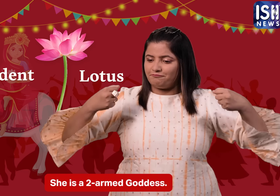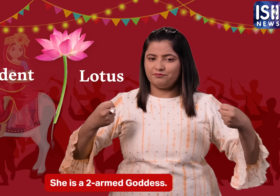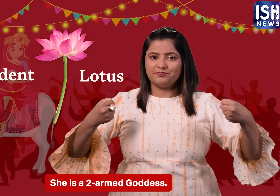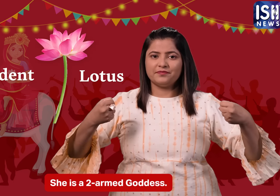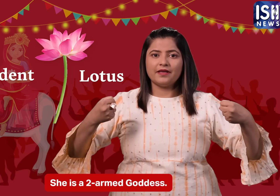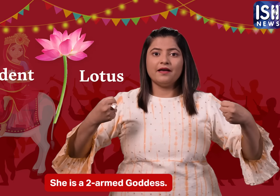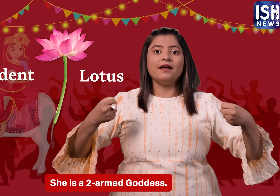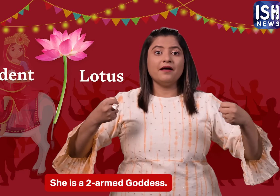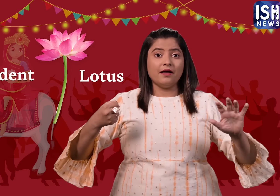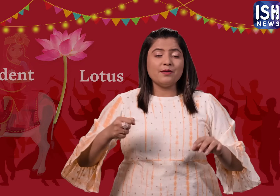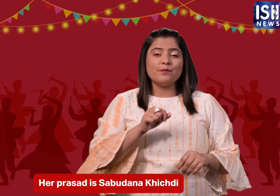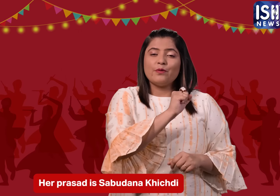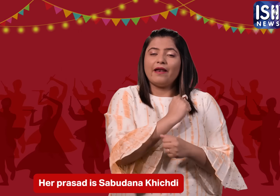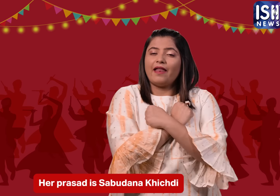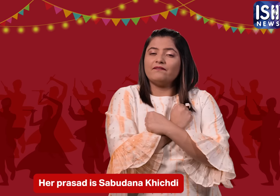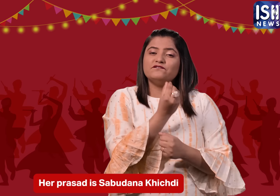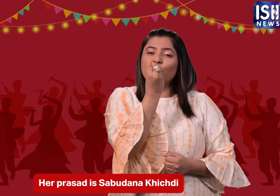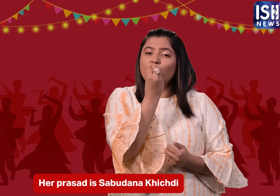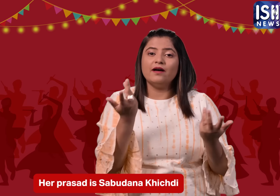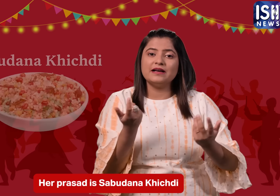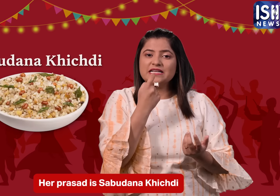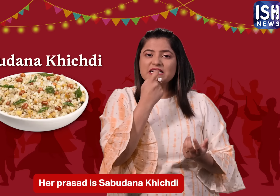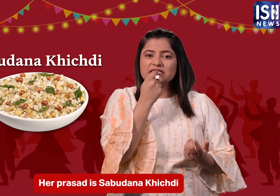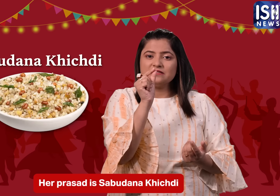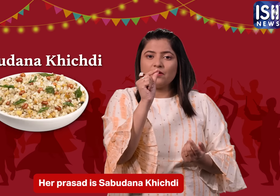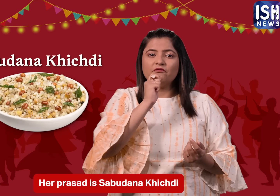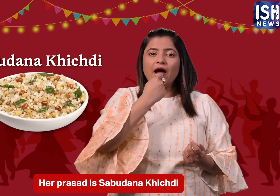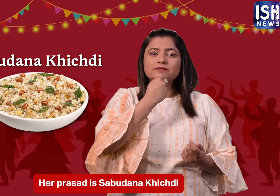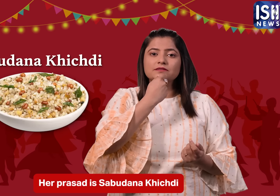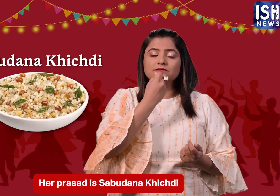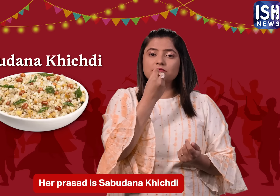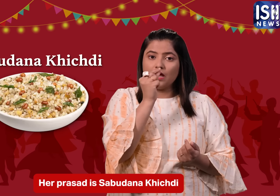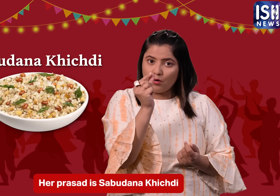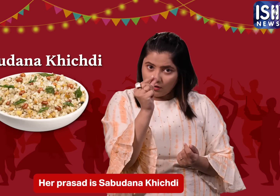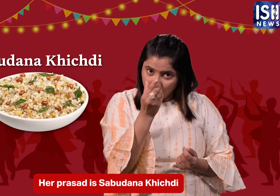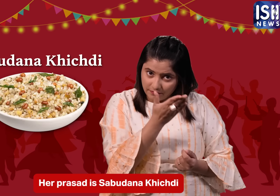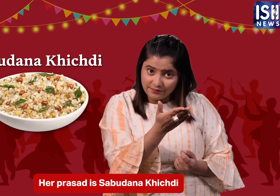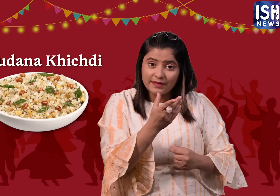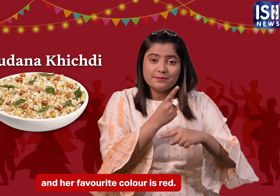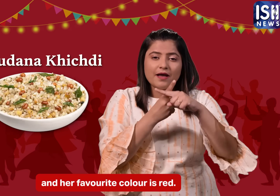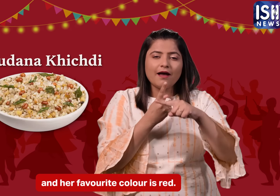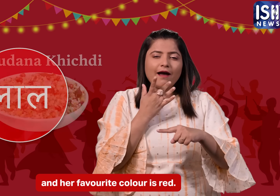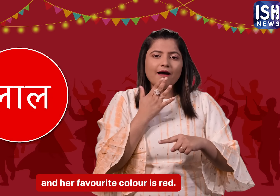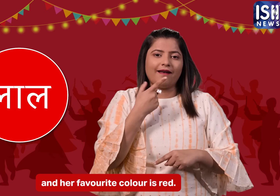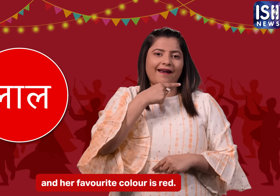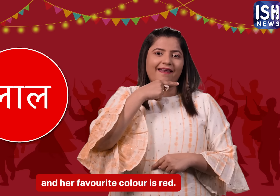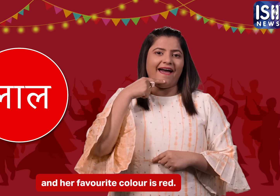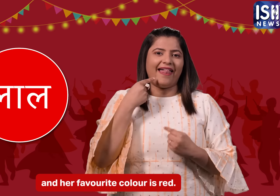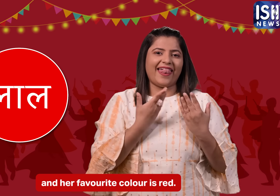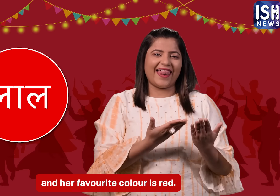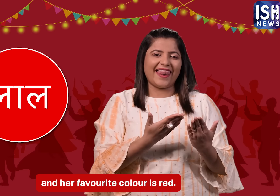2 भुजाओं वाली देवी है। उनका प्रसाद साबूदाना खिचड़ी है और उनका पसंदीदा रंग लाल है।